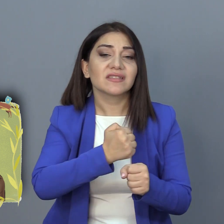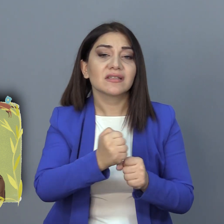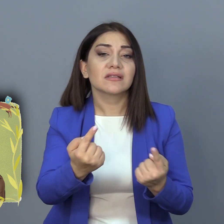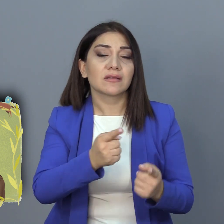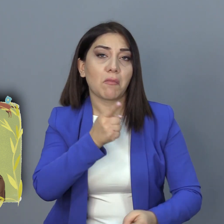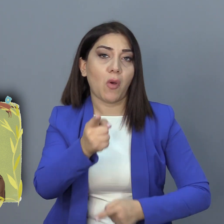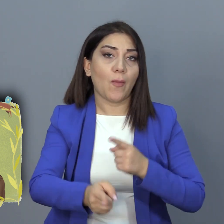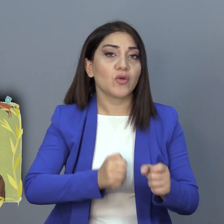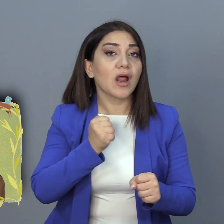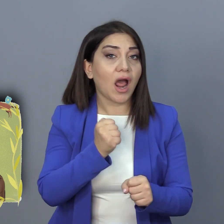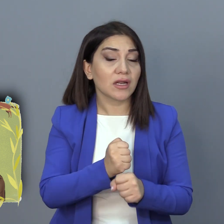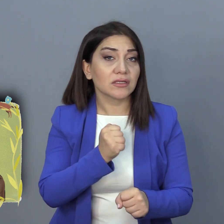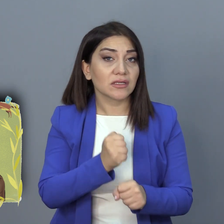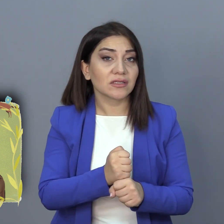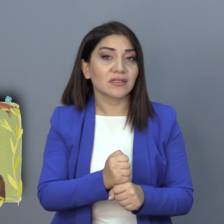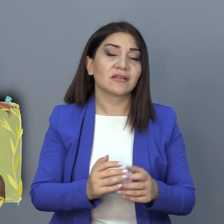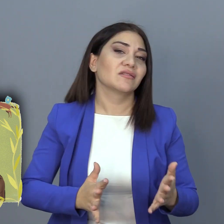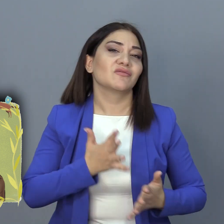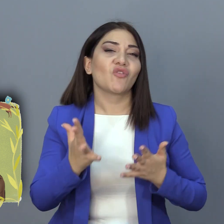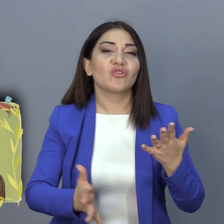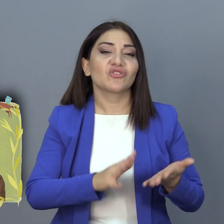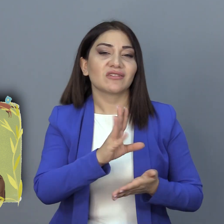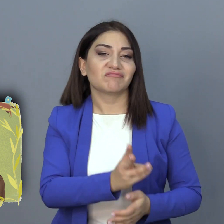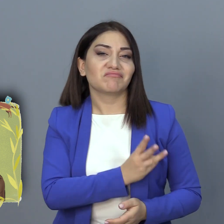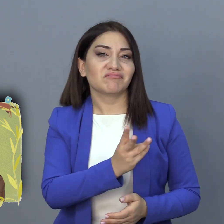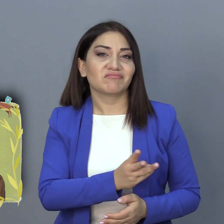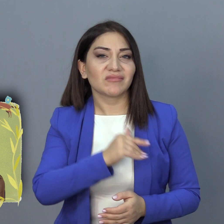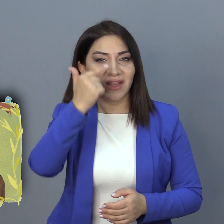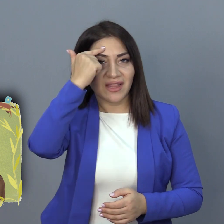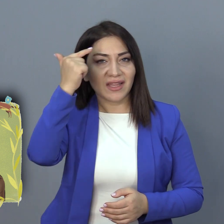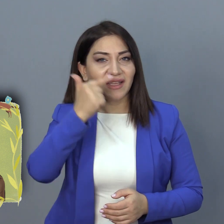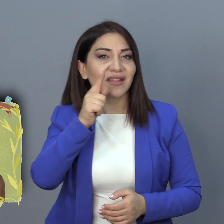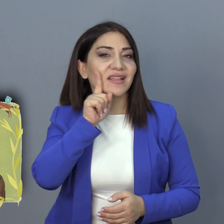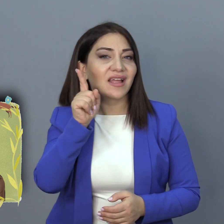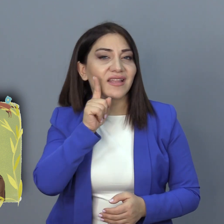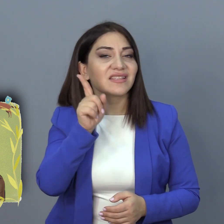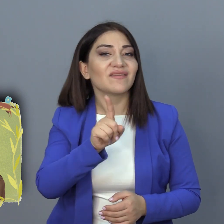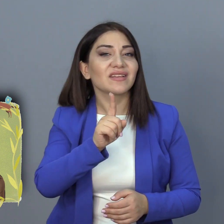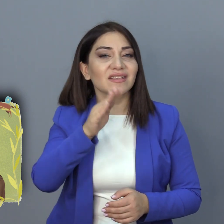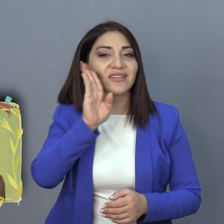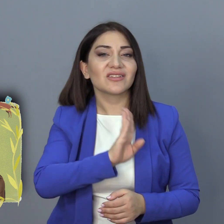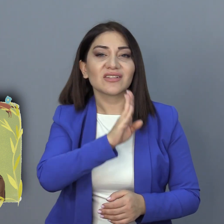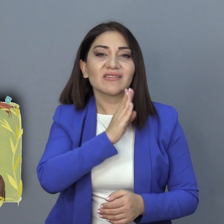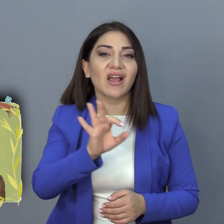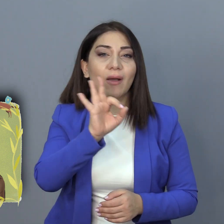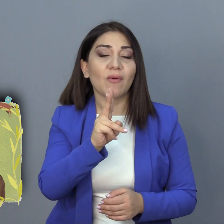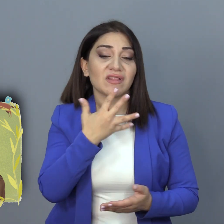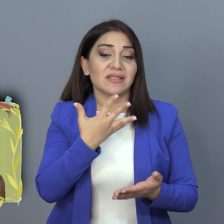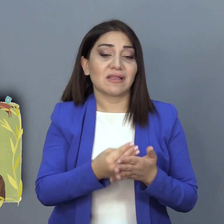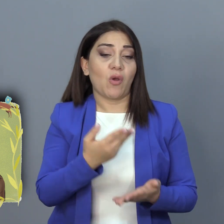անել։ Նա նաև ոք է շնչման աղպյուր է գիտնական կանանց և երի տասարդների համար, ով իր սեպական որինակով ծույց է տալիս,